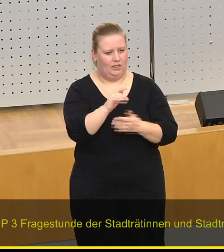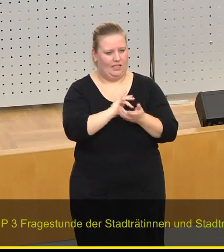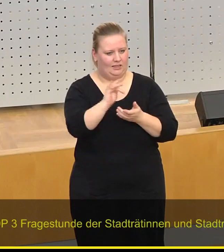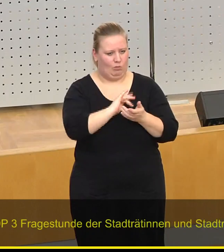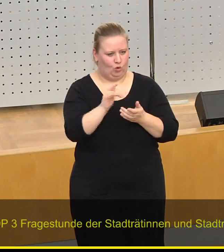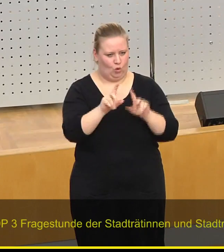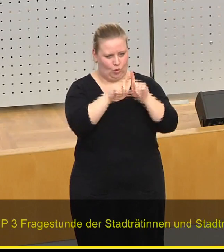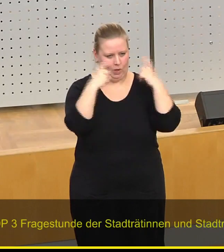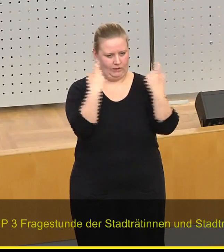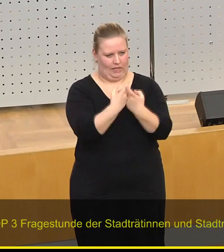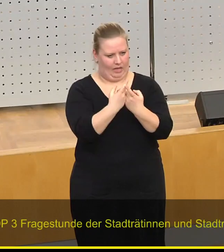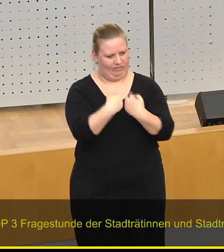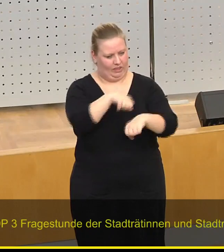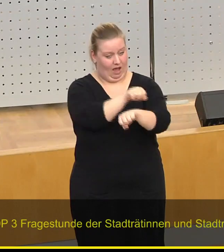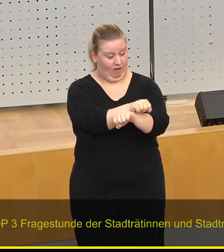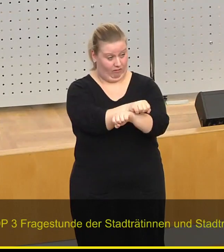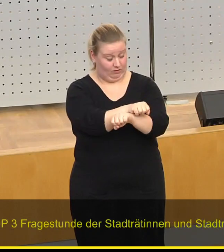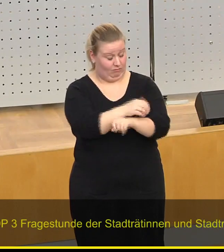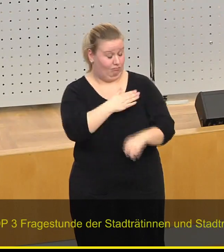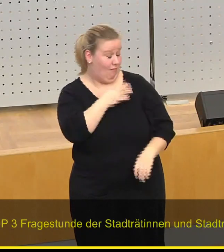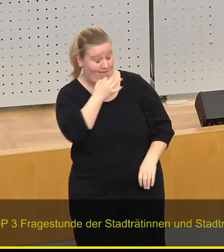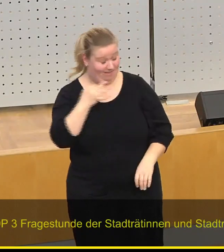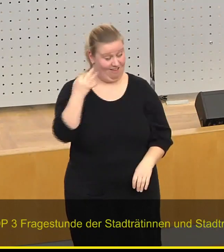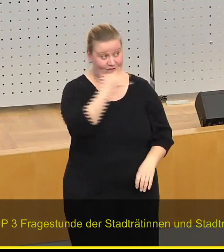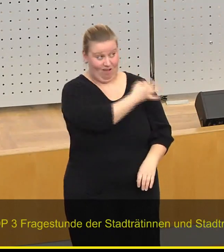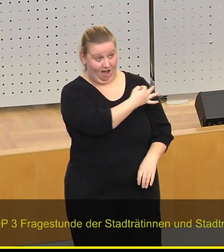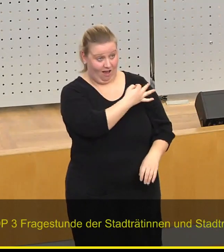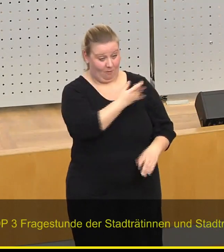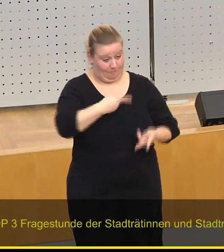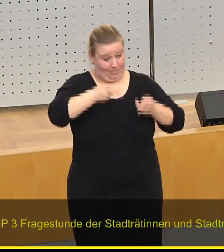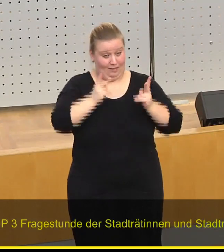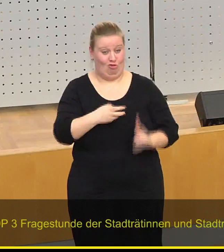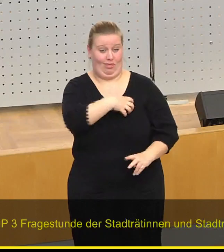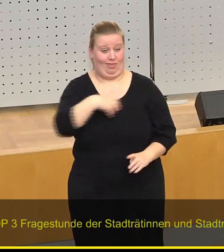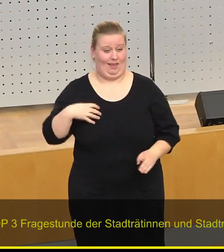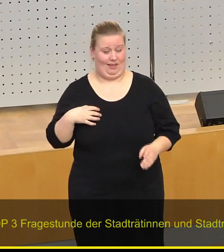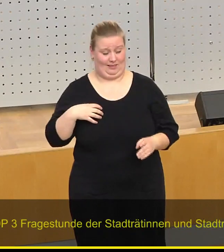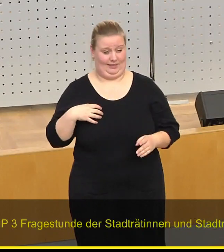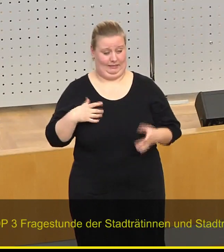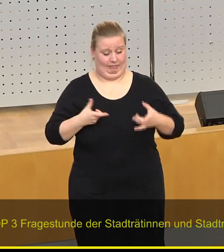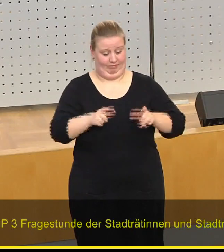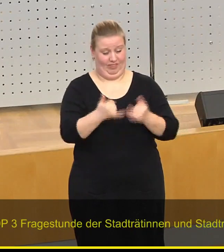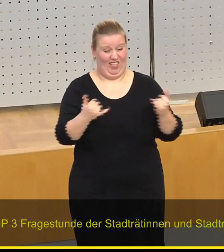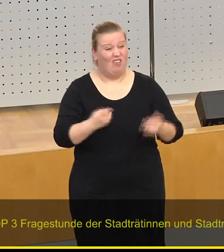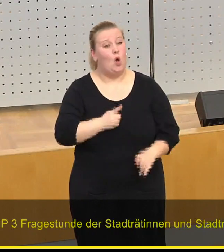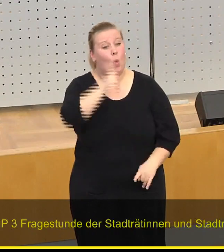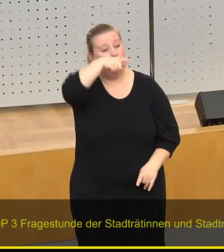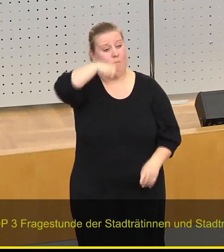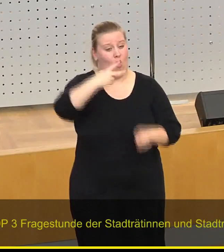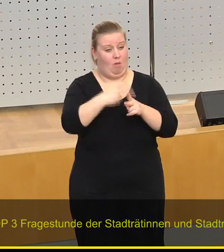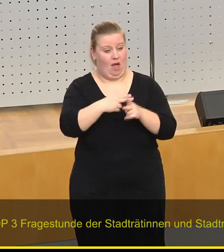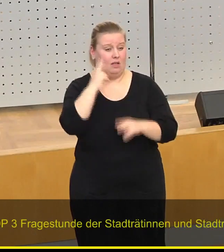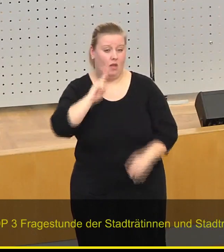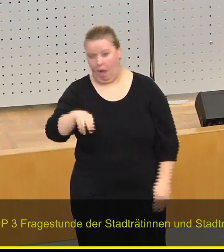Haft. Ich frage jetzt dazu, wie beabsichtigen Sie, Schaden von der Stadt Dresden abzuwenden, da der Name des Oberbürgermeisters in